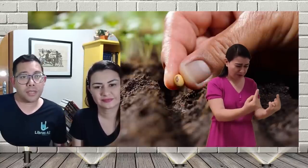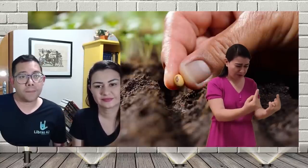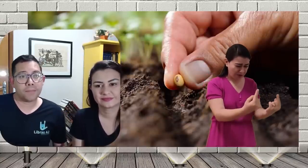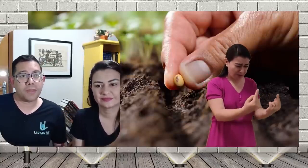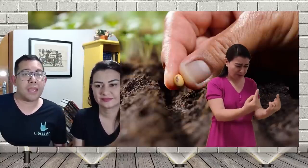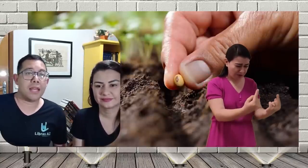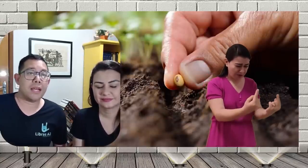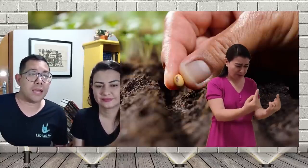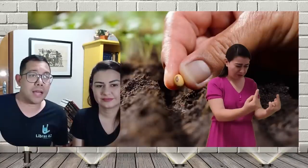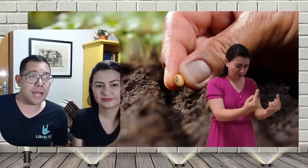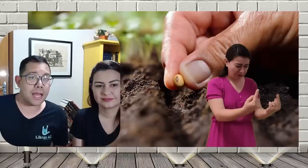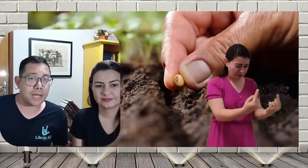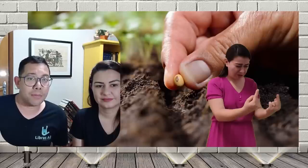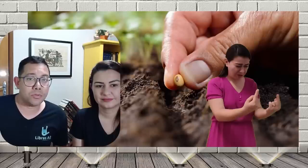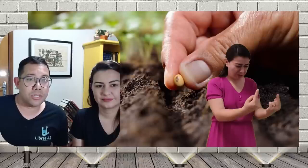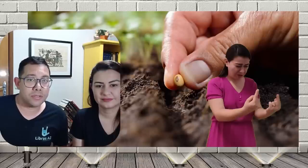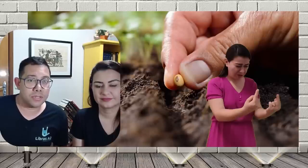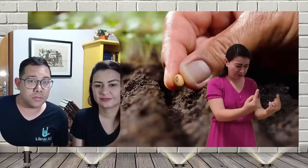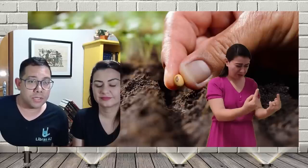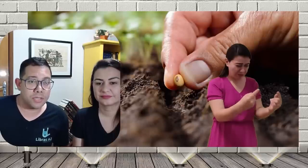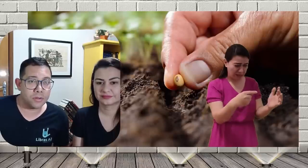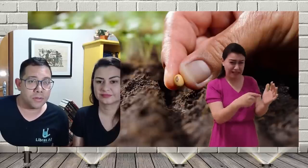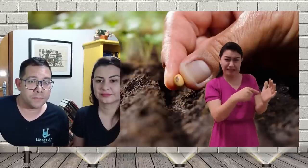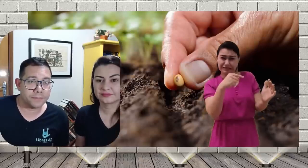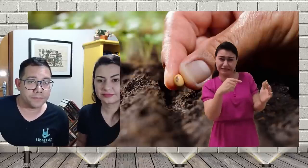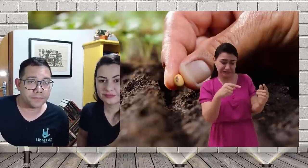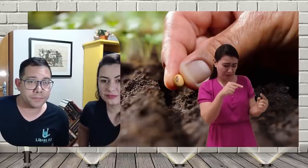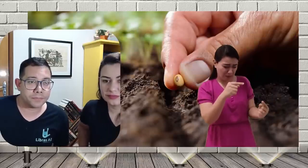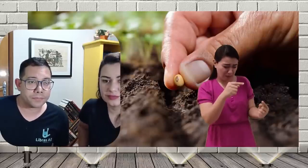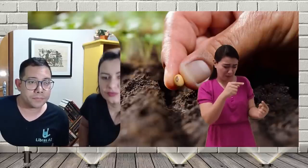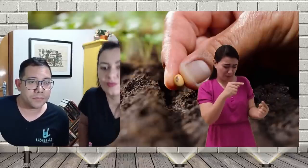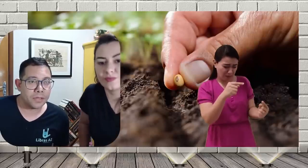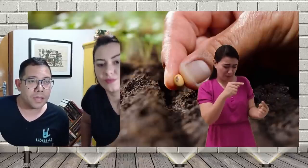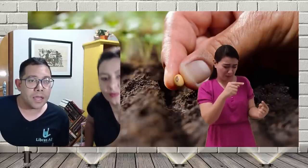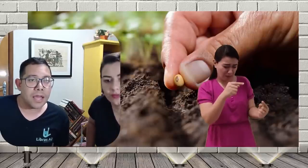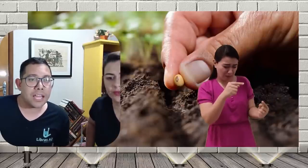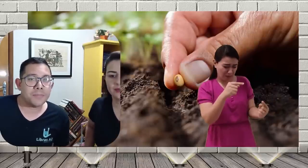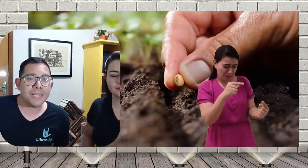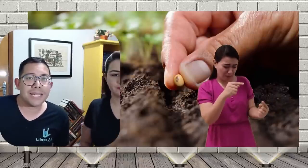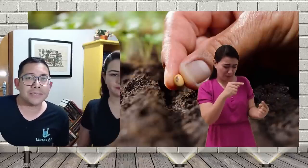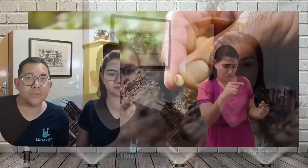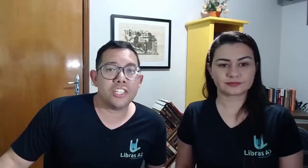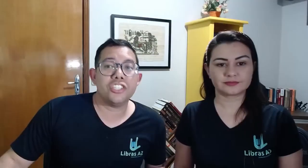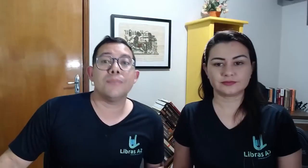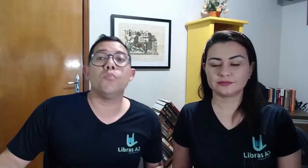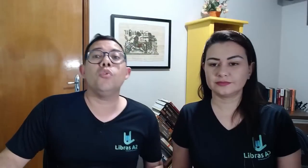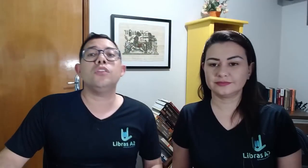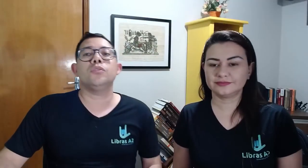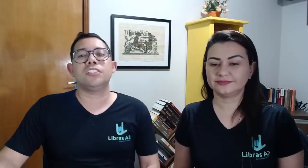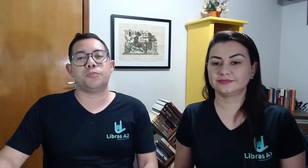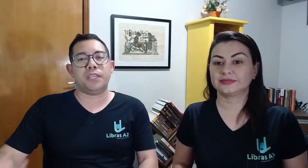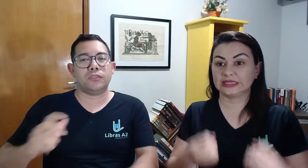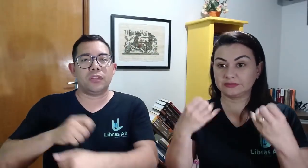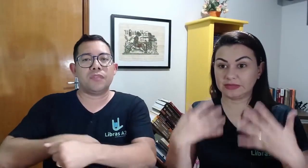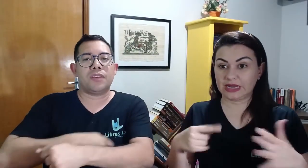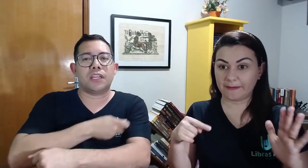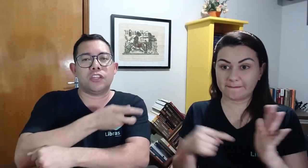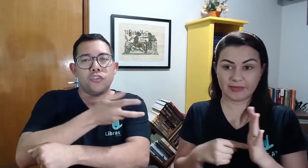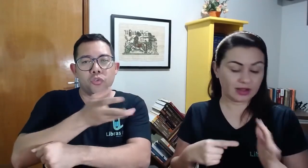que ela acaba utilizando aqui, ó, a explicação que tinha muitos espinhos. Ela fala que ele